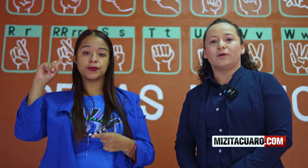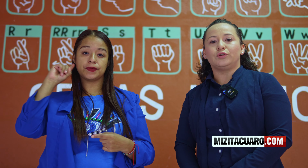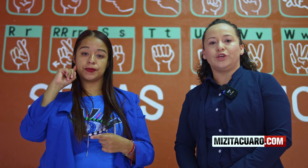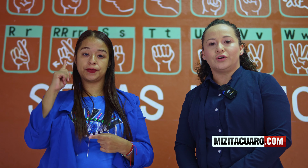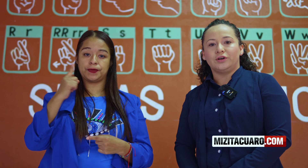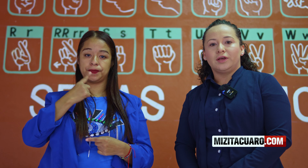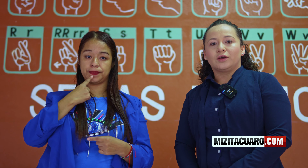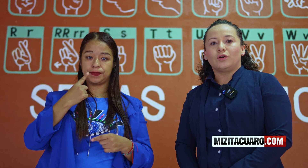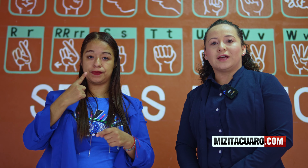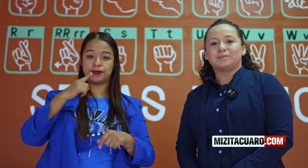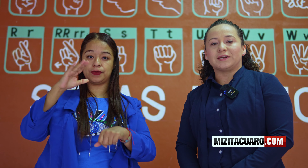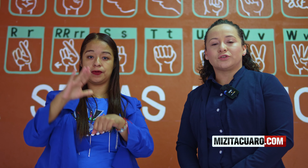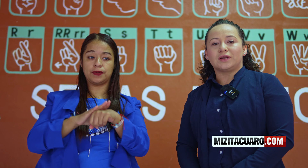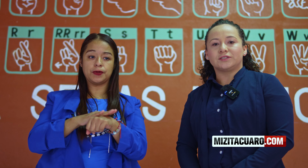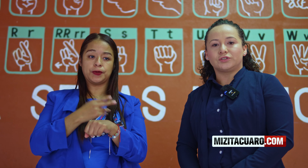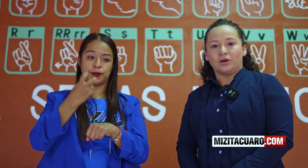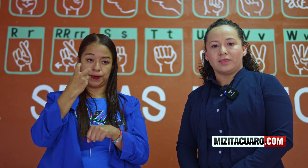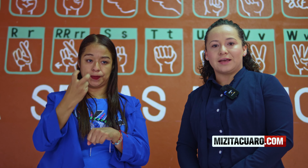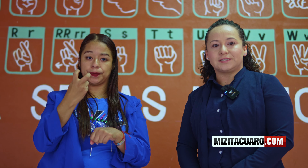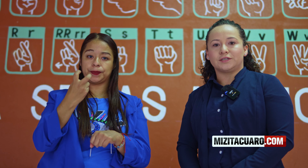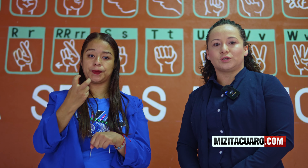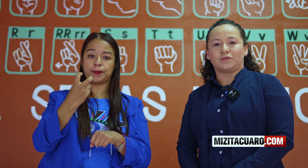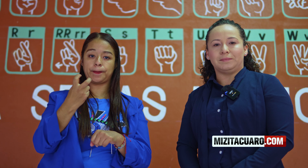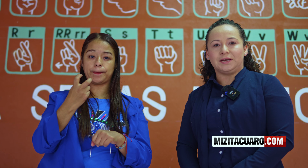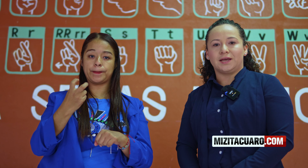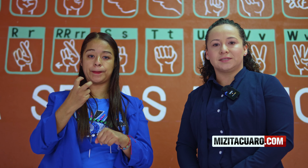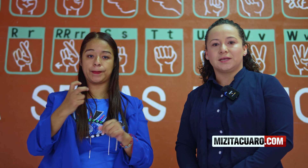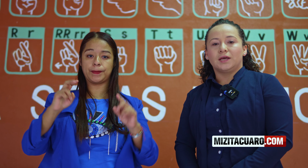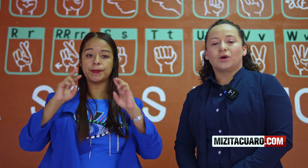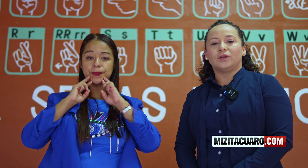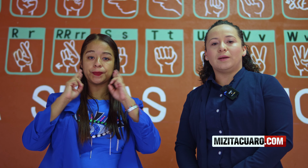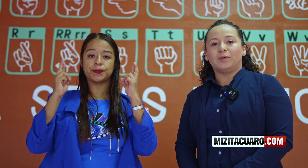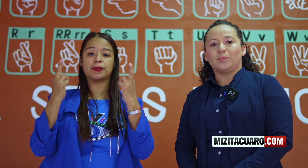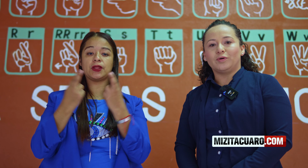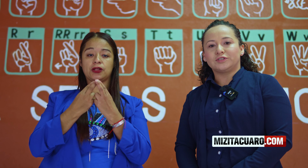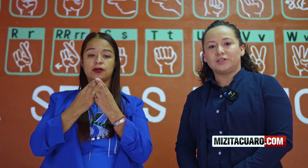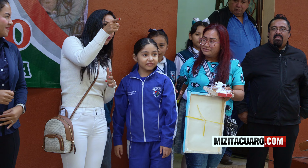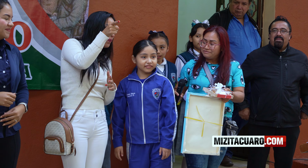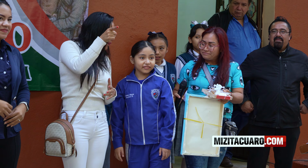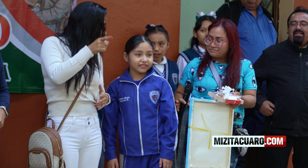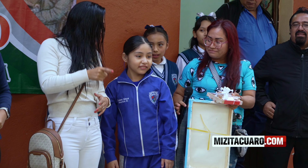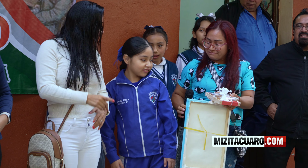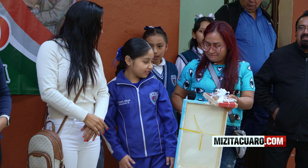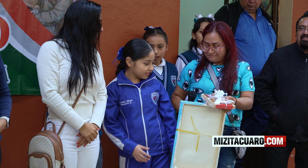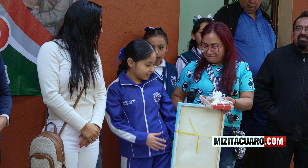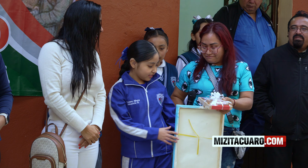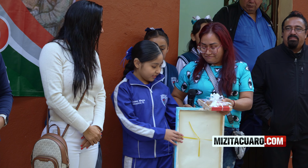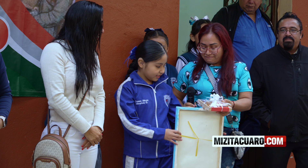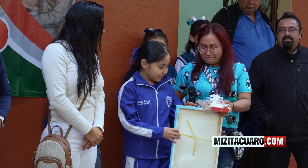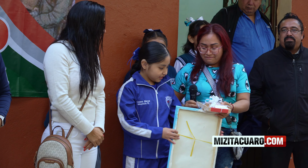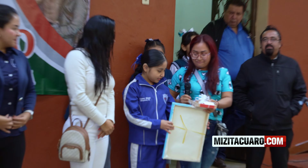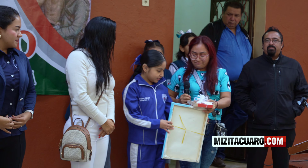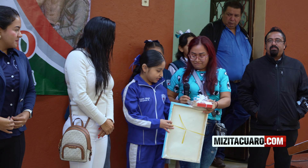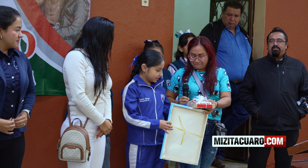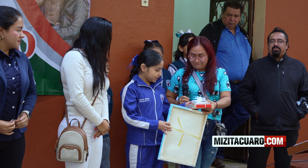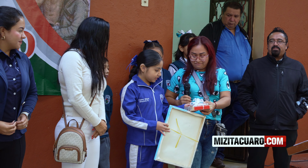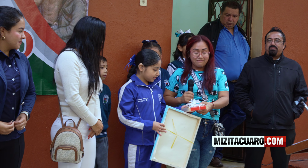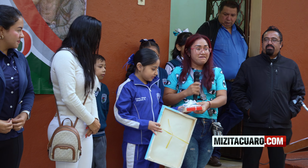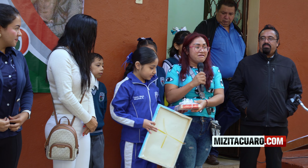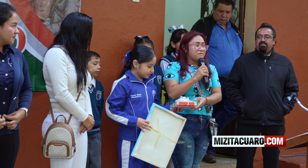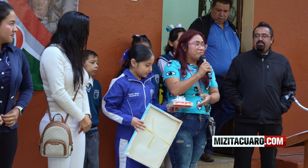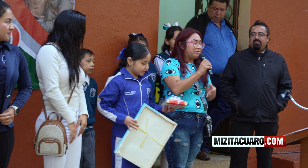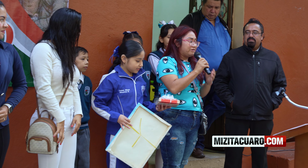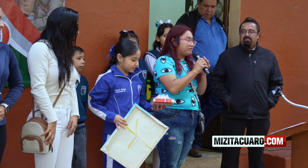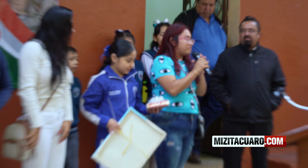una reunión con las personas sordas y sus familias con el propósito de dialogar